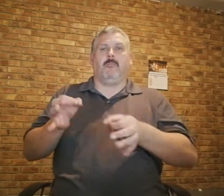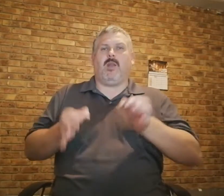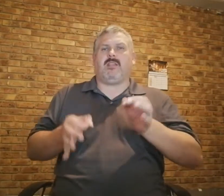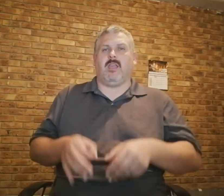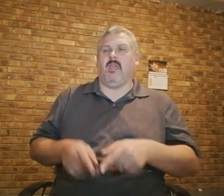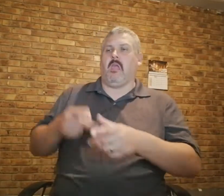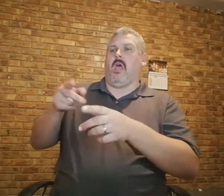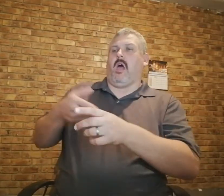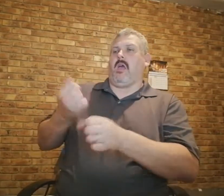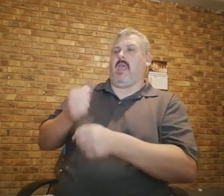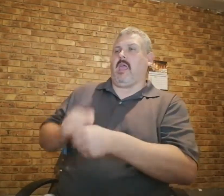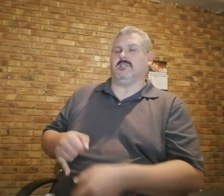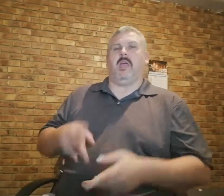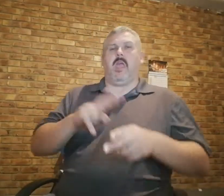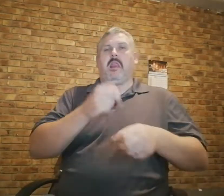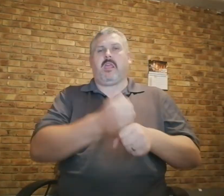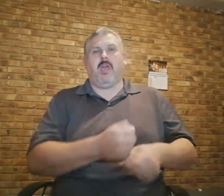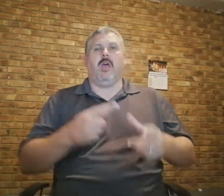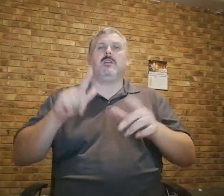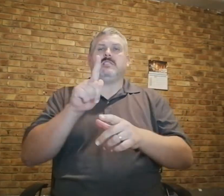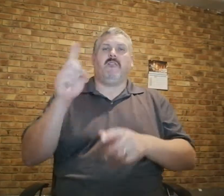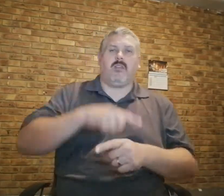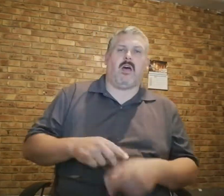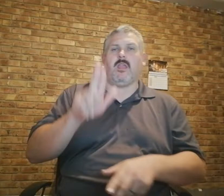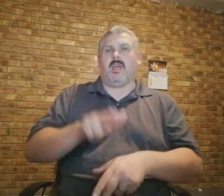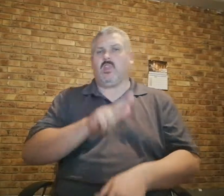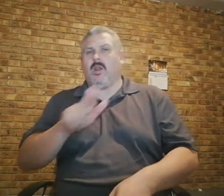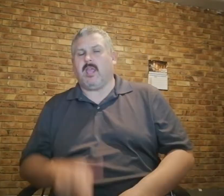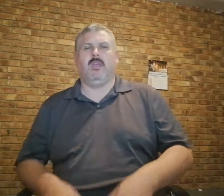Politiek, AGS, NG, 7 dag, Katholik.